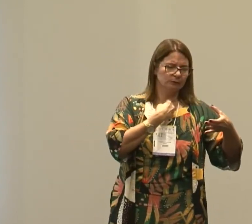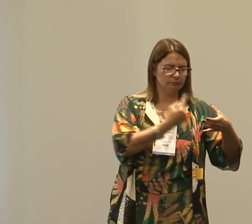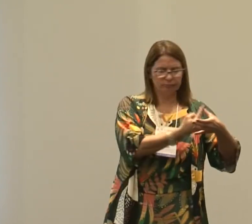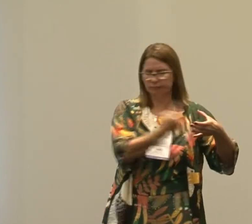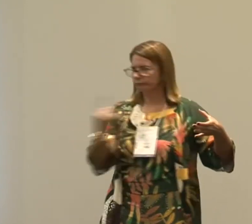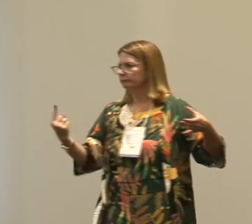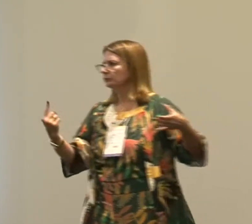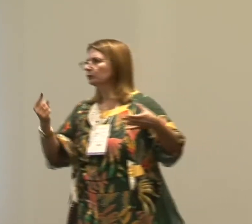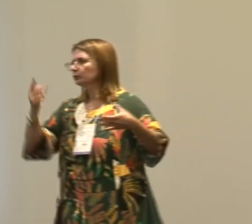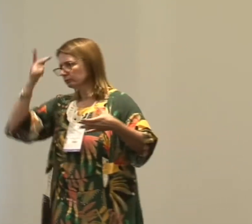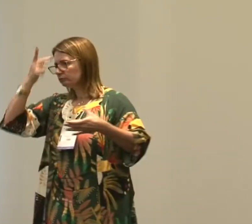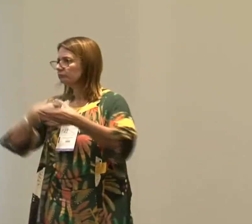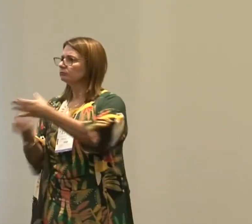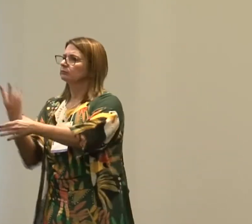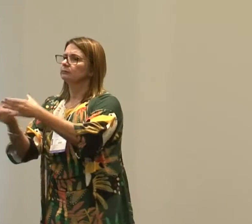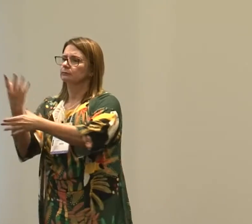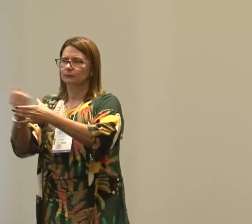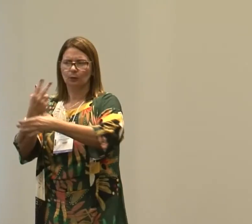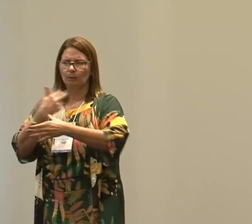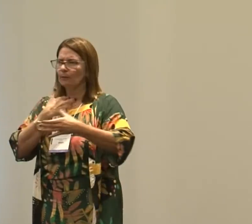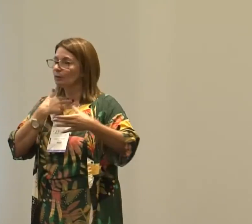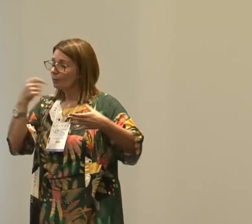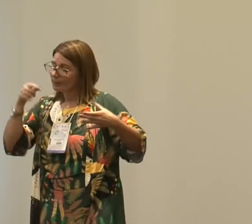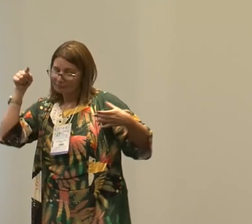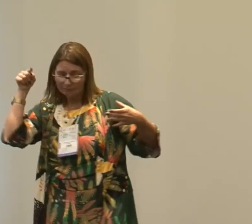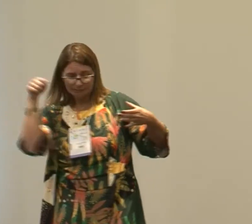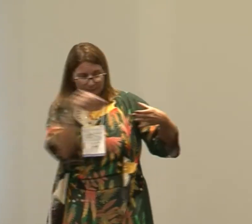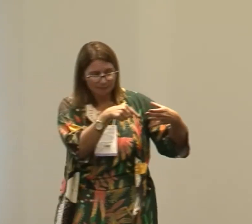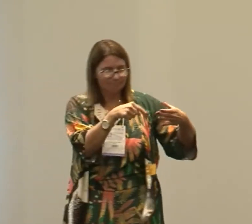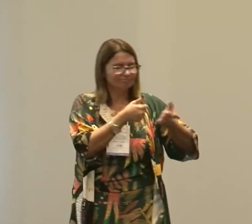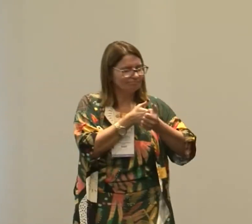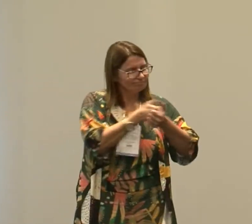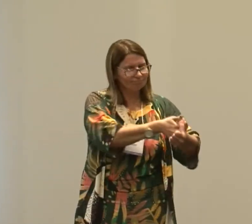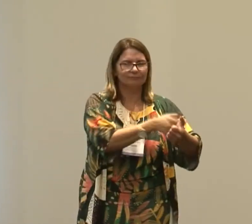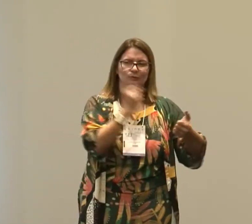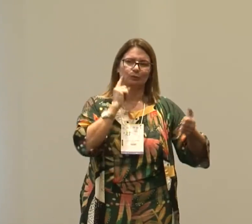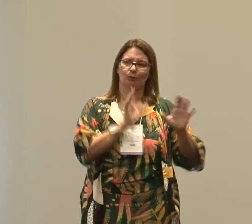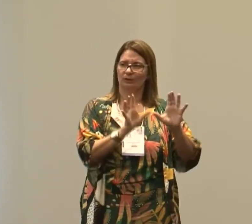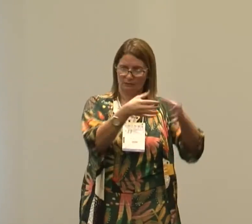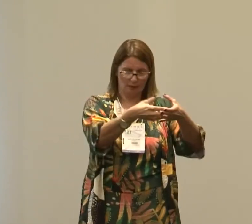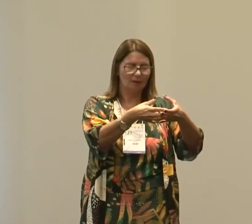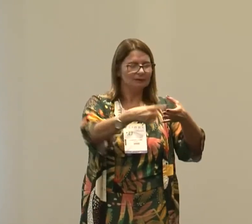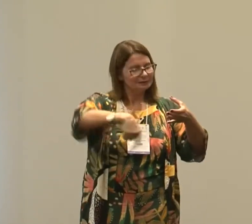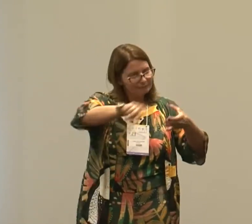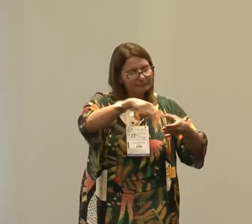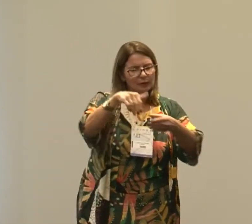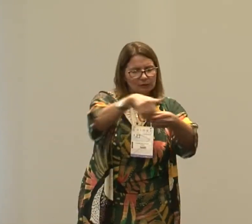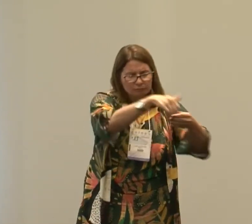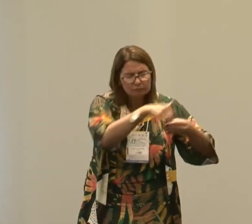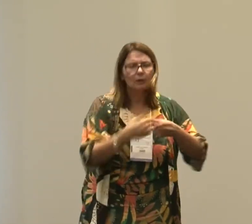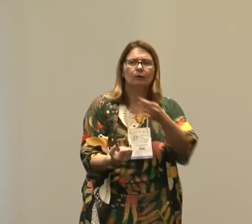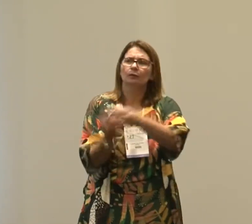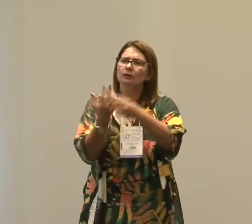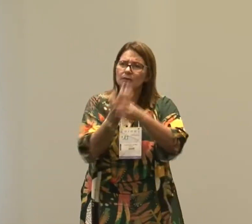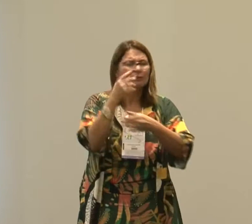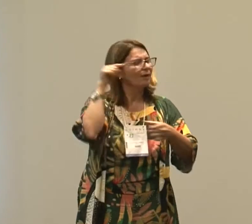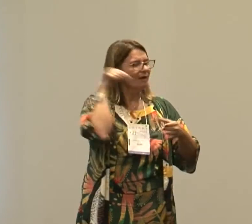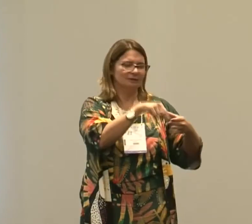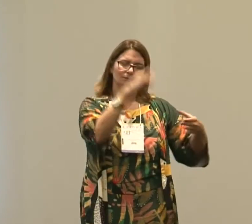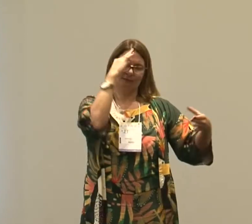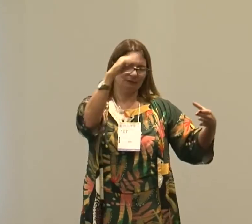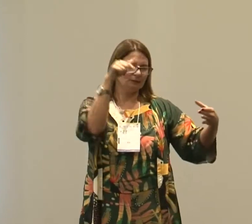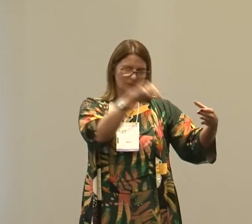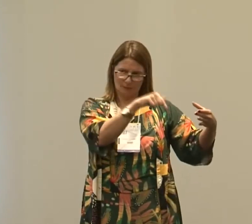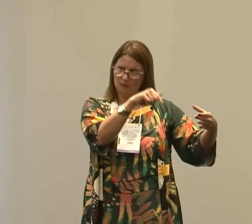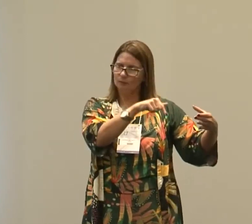isso. Porque não pode acontecer da criação de sinais ser feita alheia à comunidade surda. A comunidade precisa